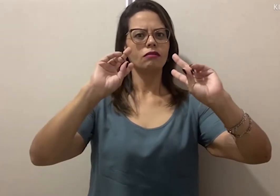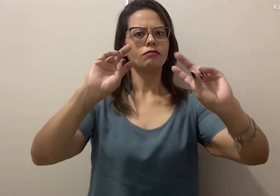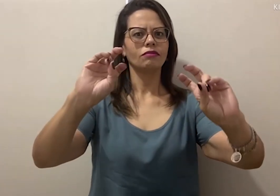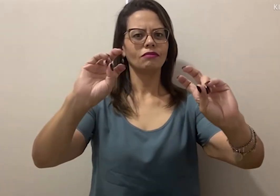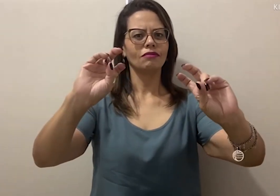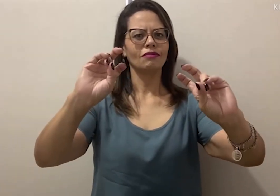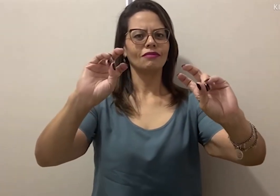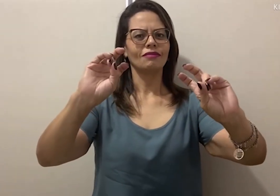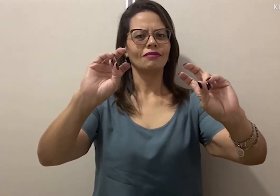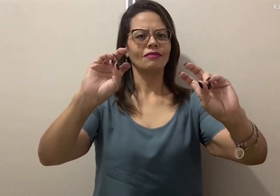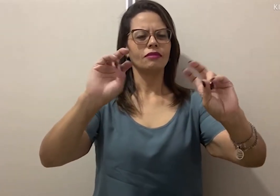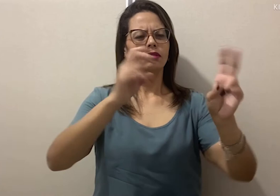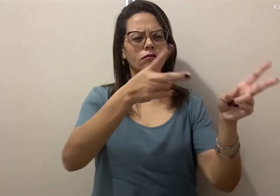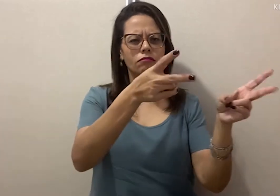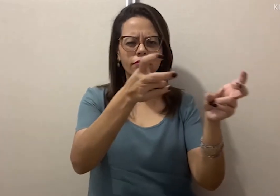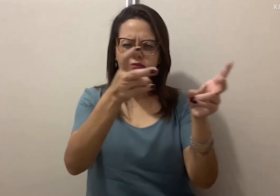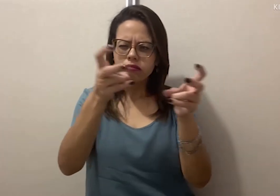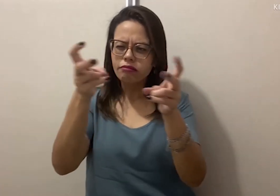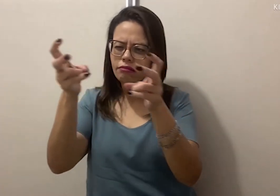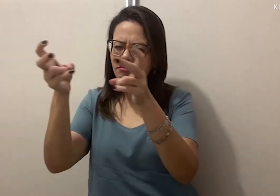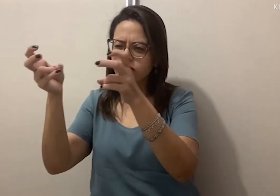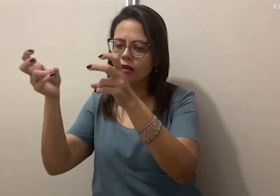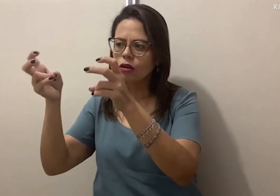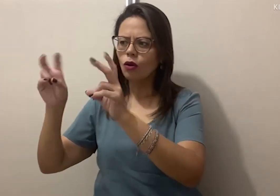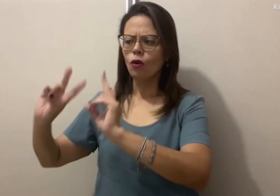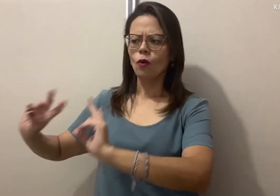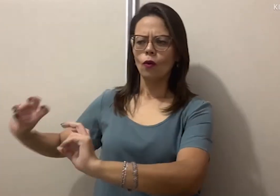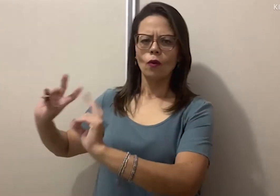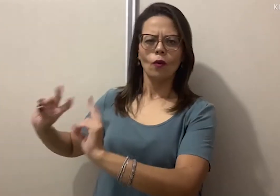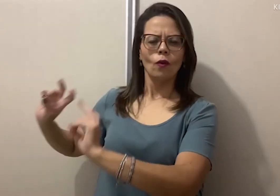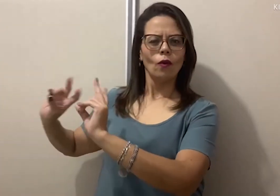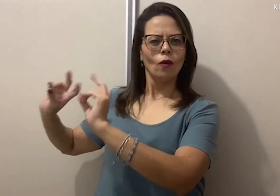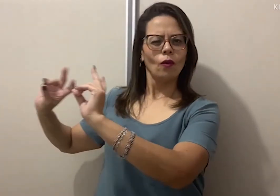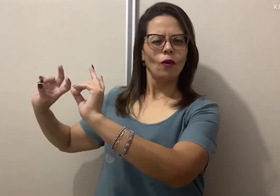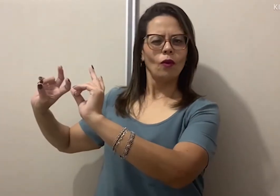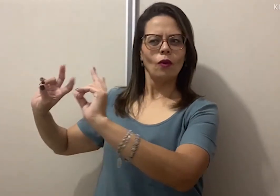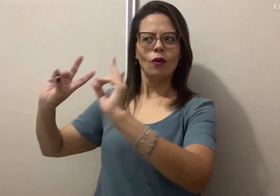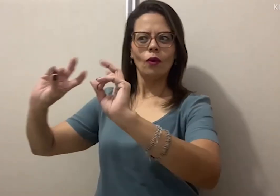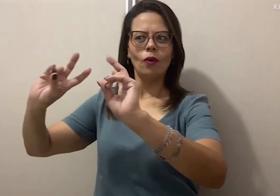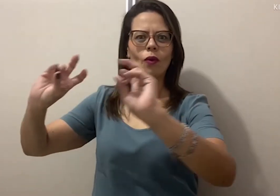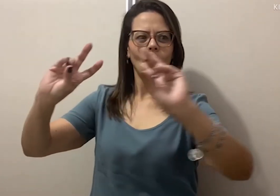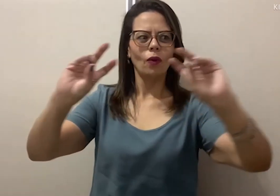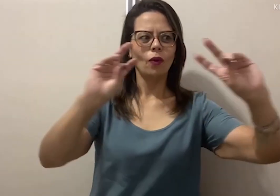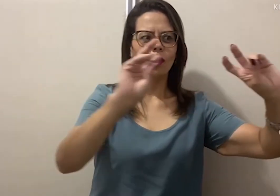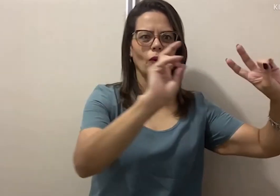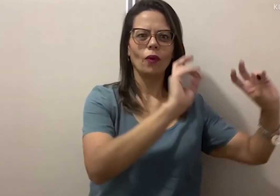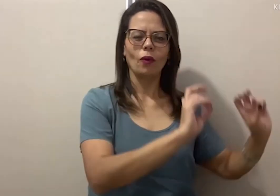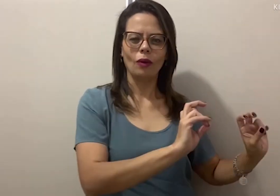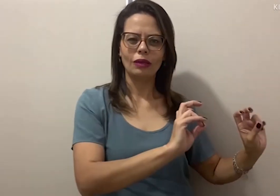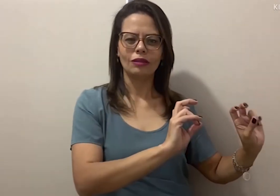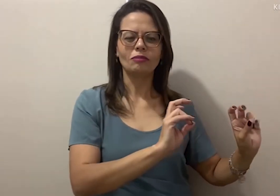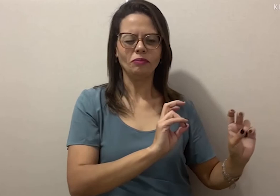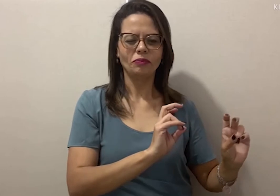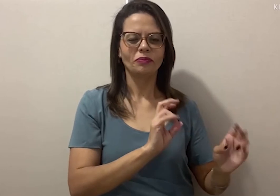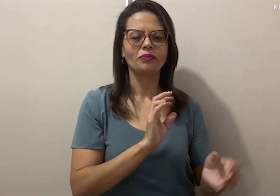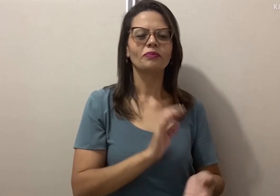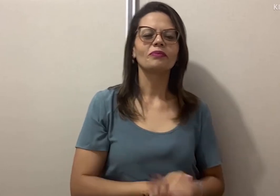você percebe assim. Eu percebo todos. Estão percebendo? Todos estão me